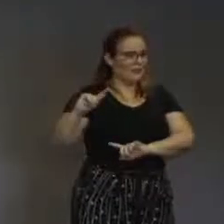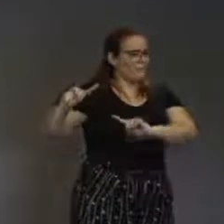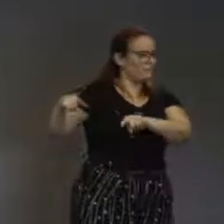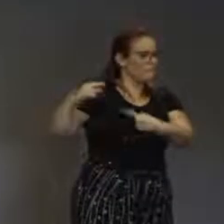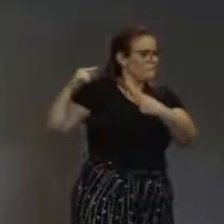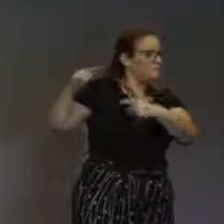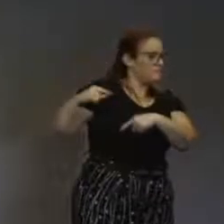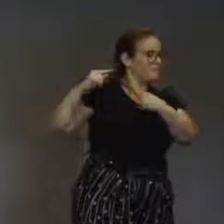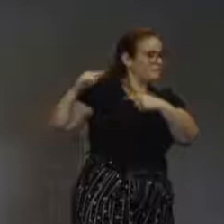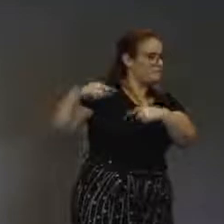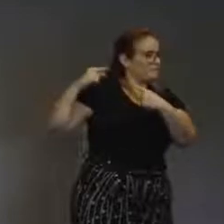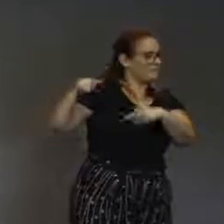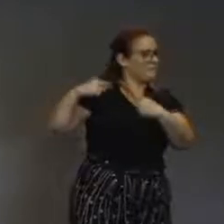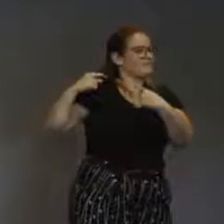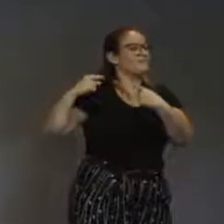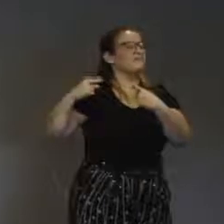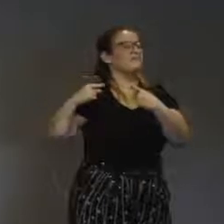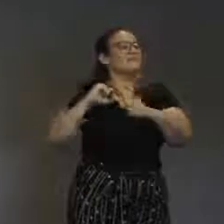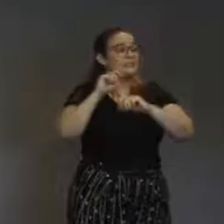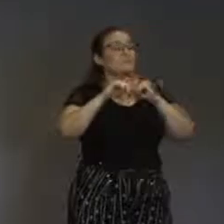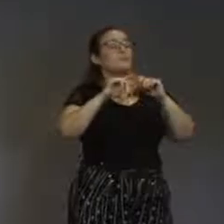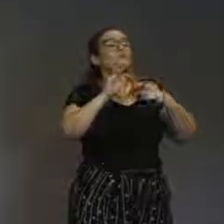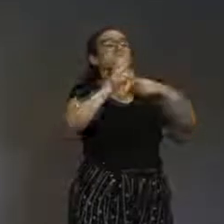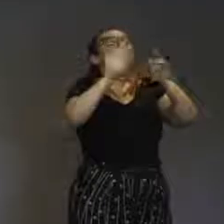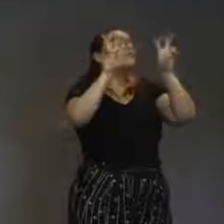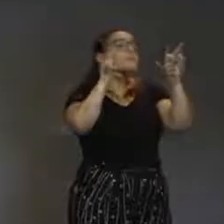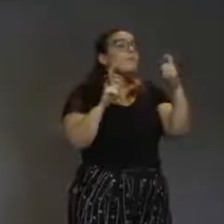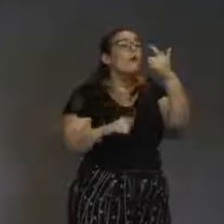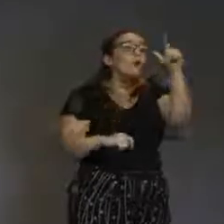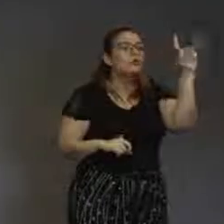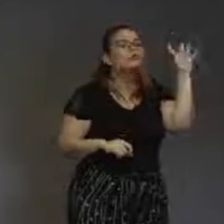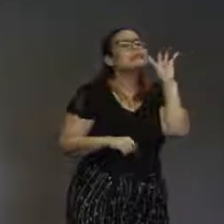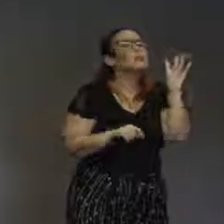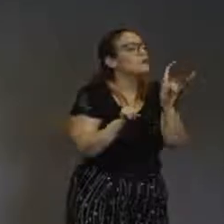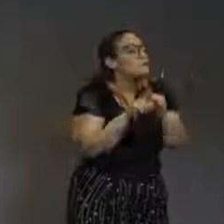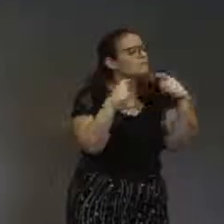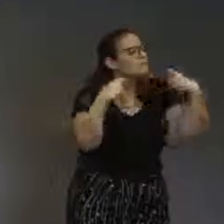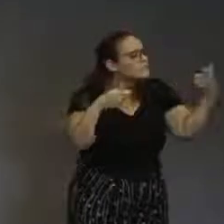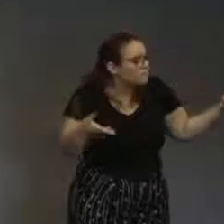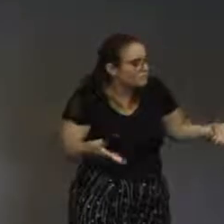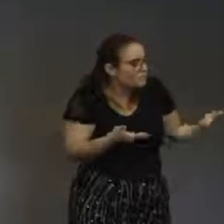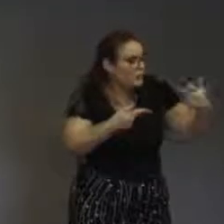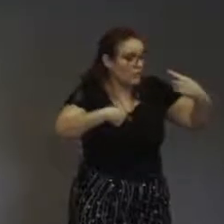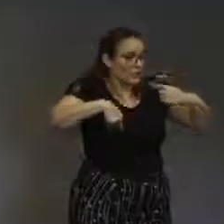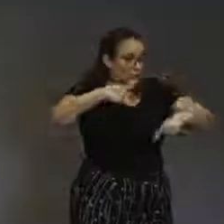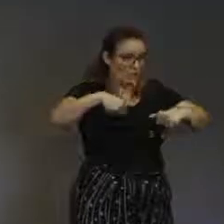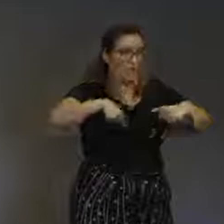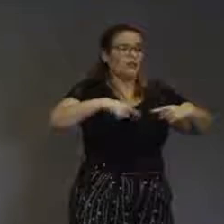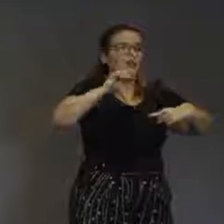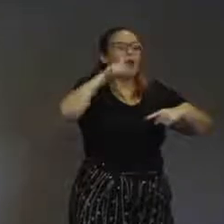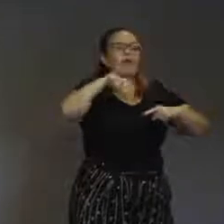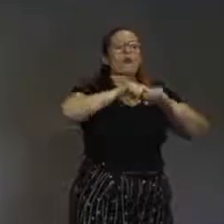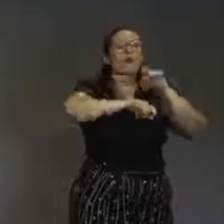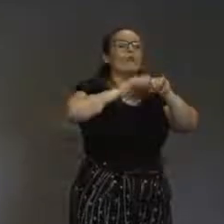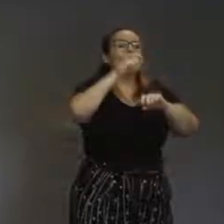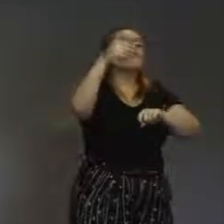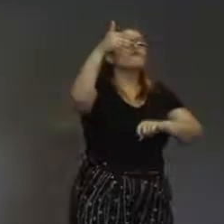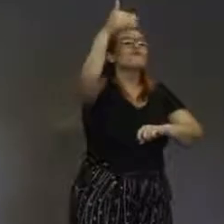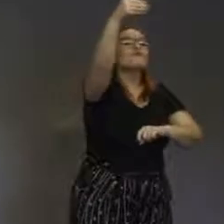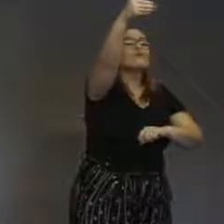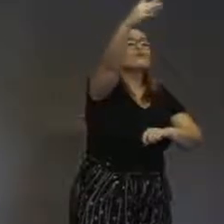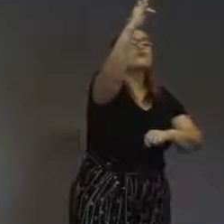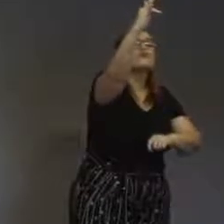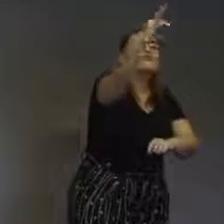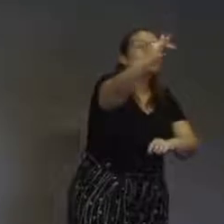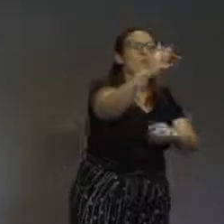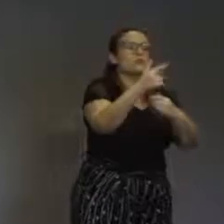semanas, ainda trouxe um outro tema que eu acho que é legal a gente provocar no debate, que envolve o futuro do trabalho. Né? A gente está numa